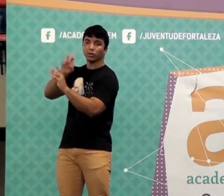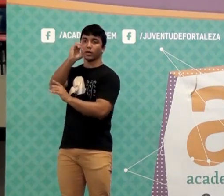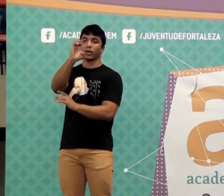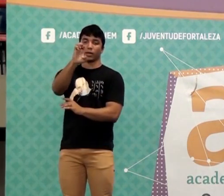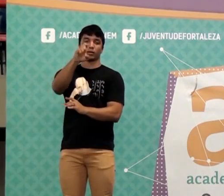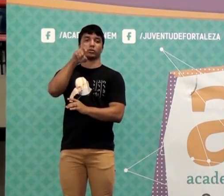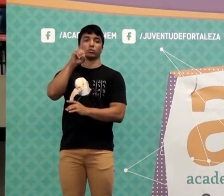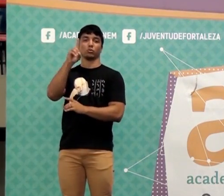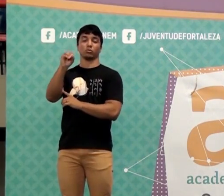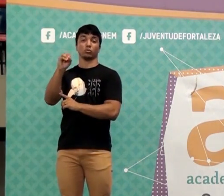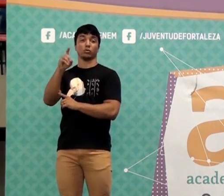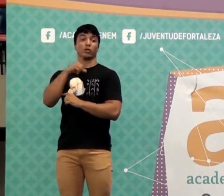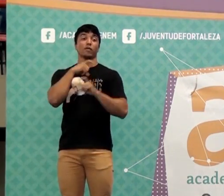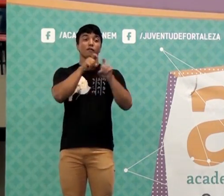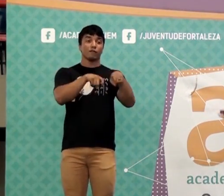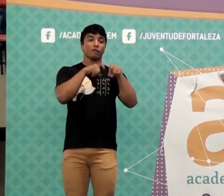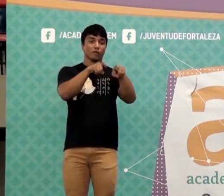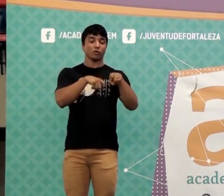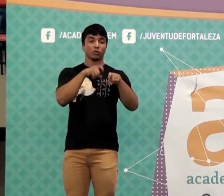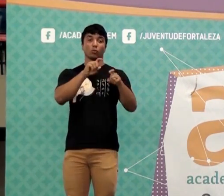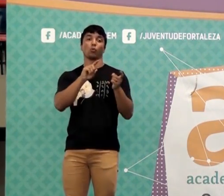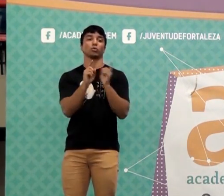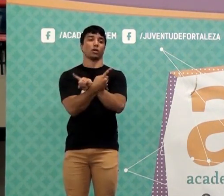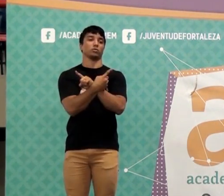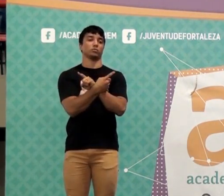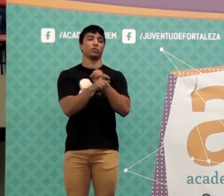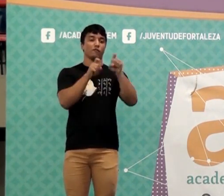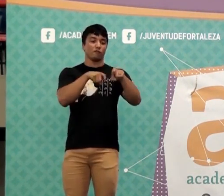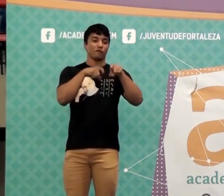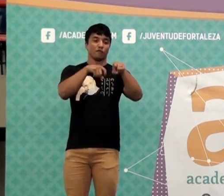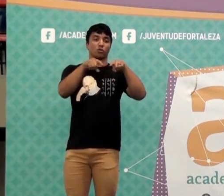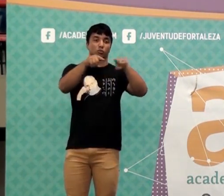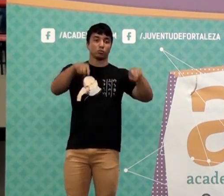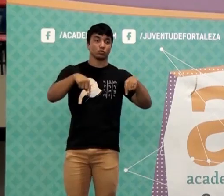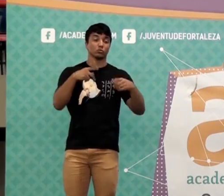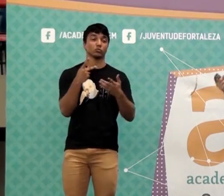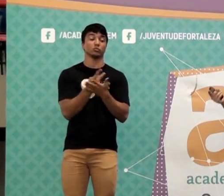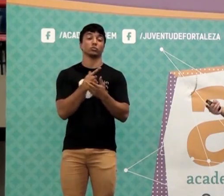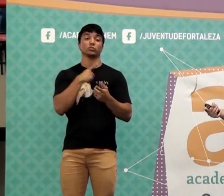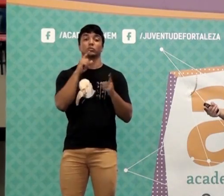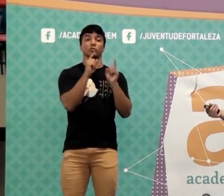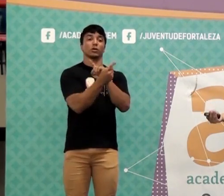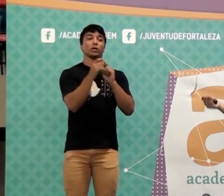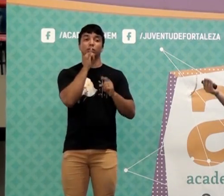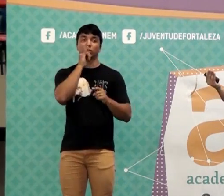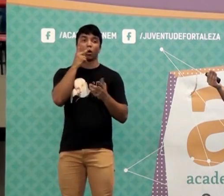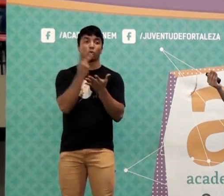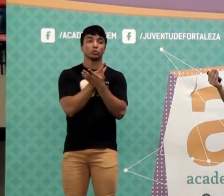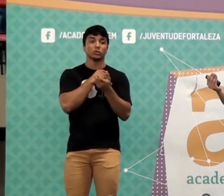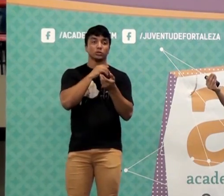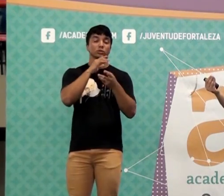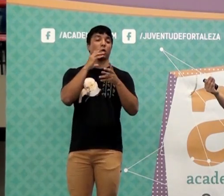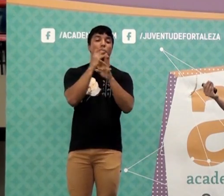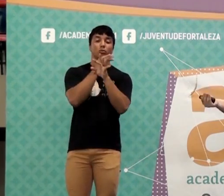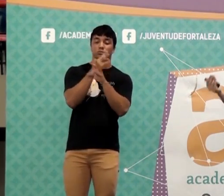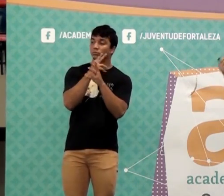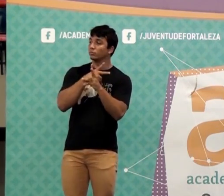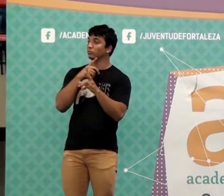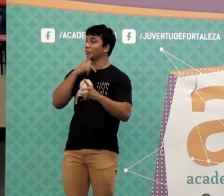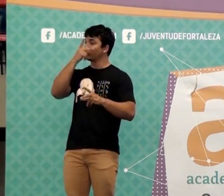urbano. No sistema feudal aconteceu o contrário. A gente estava nas cidades romanas e aí o povo